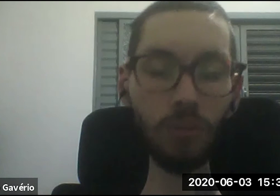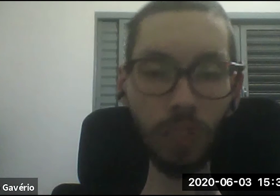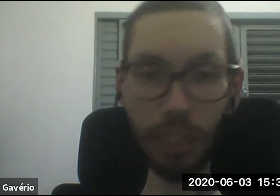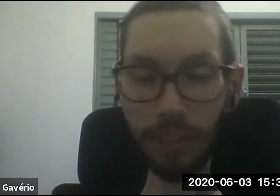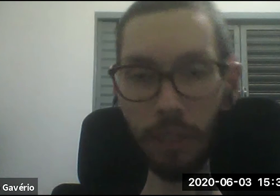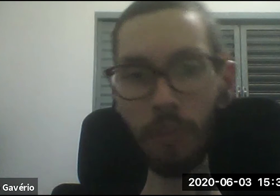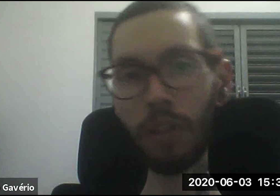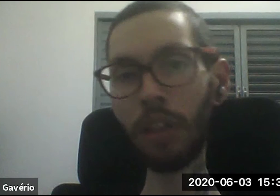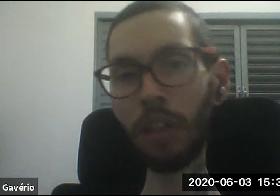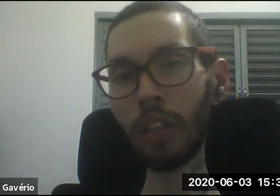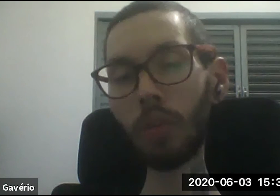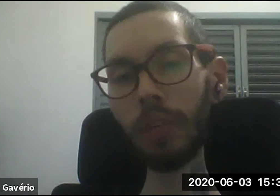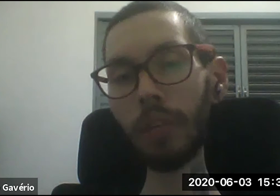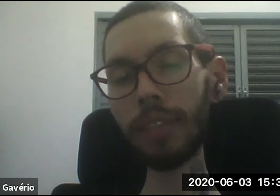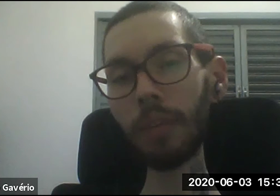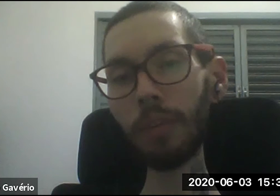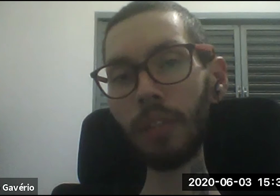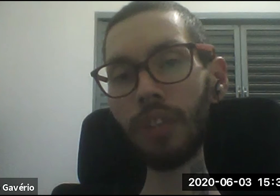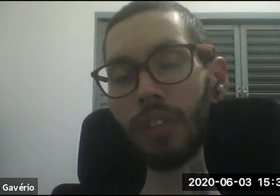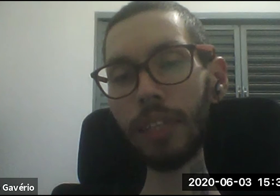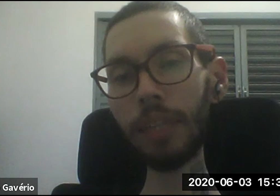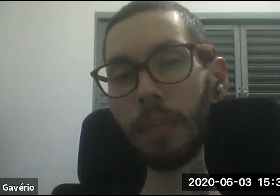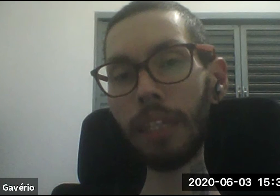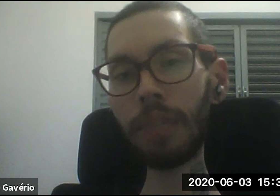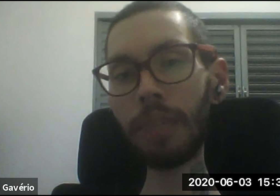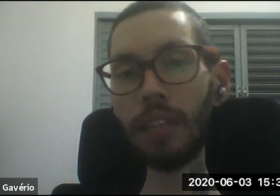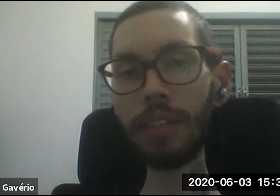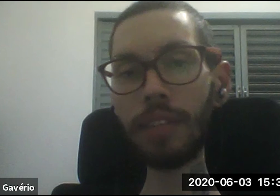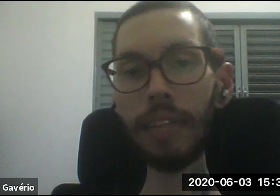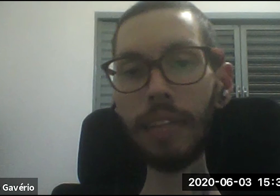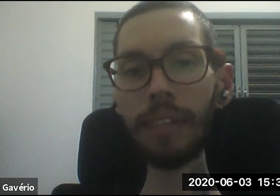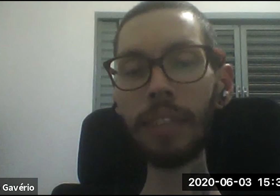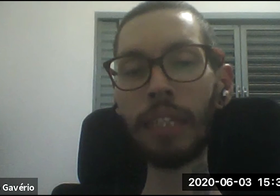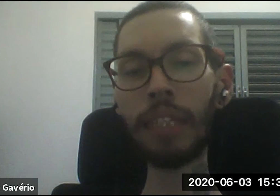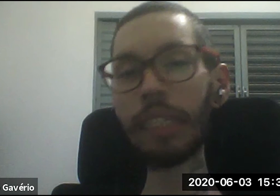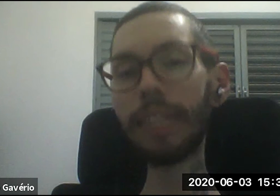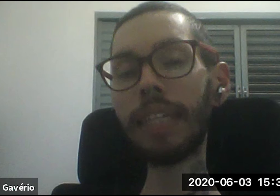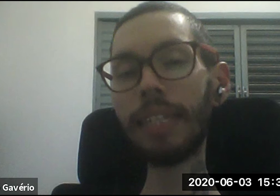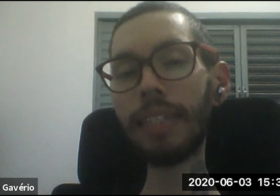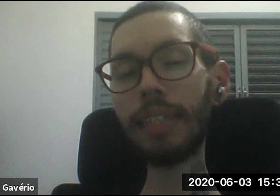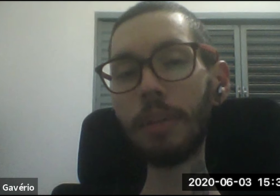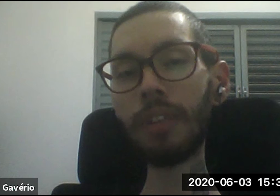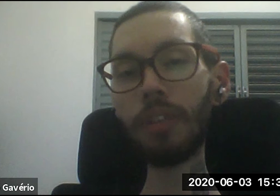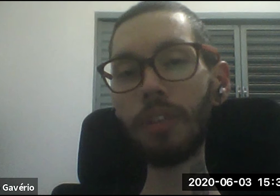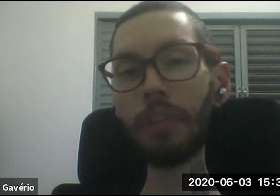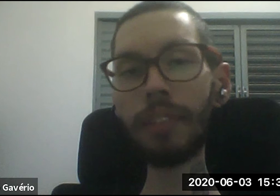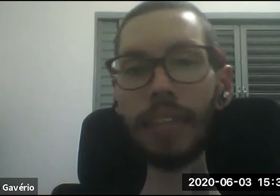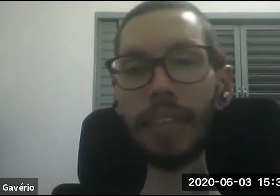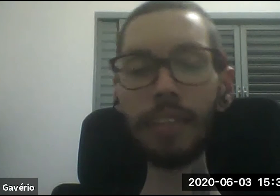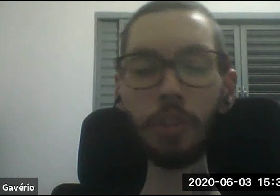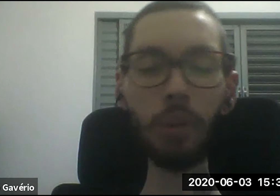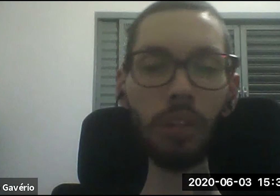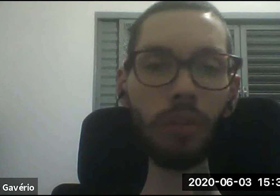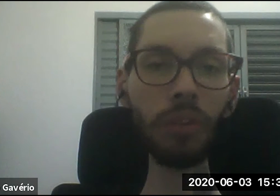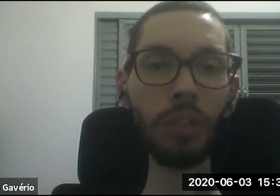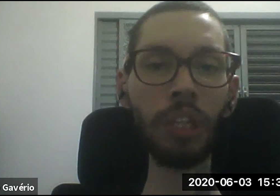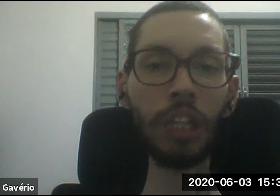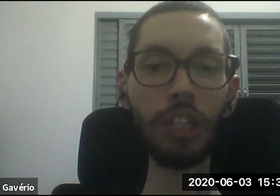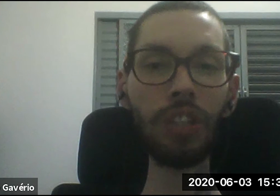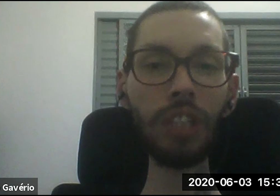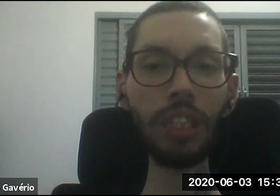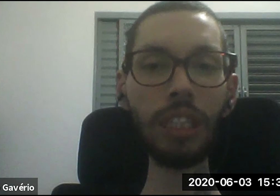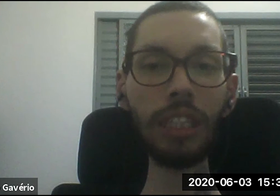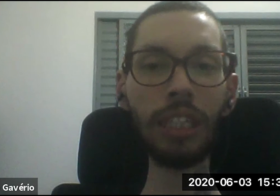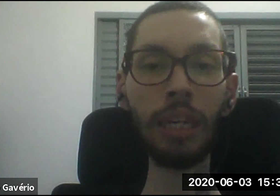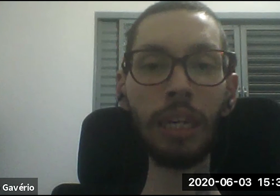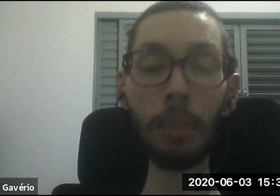em consideração toda uma questão política que também a deficiência traz, que seria exatamente de pensar esses modos